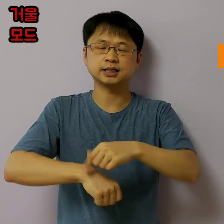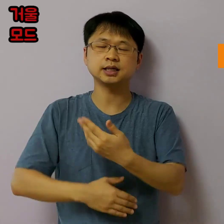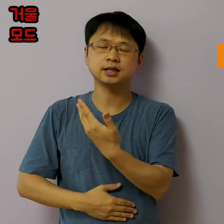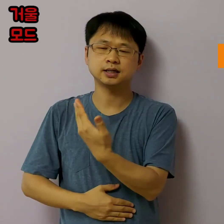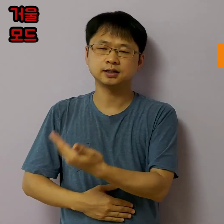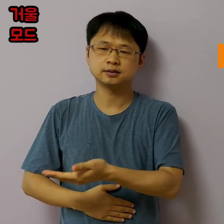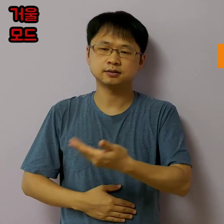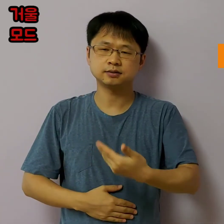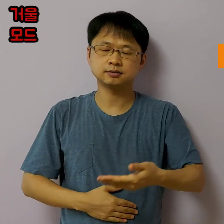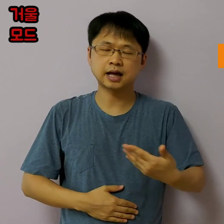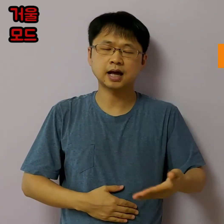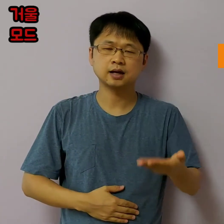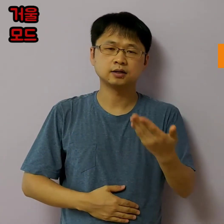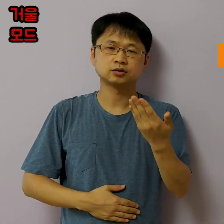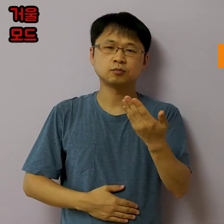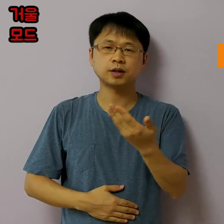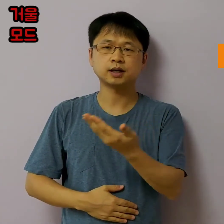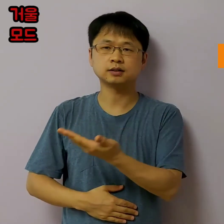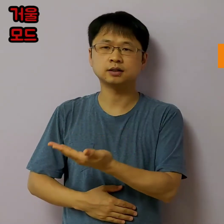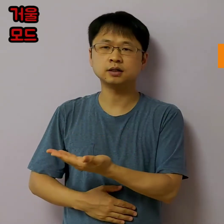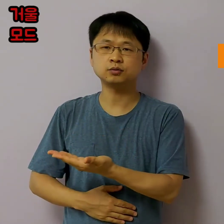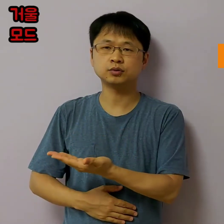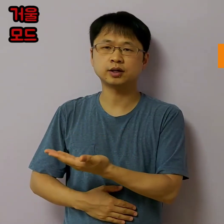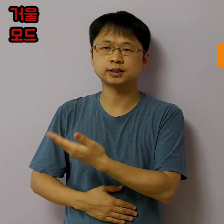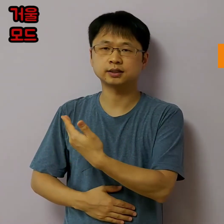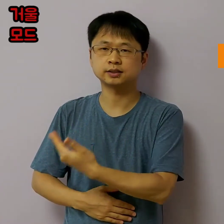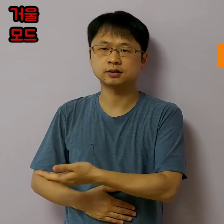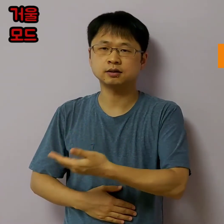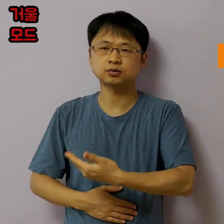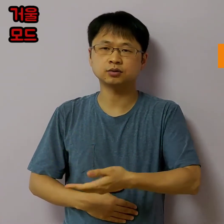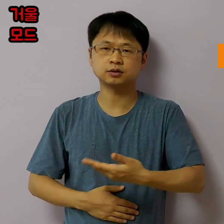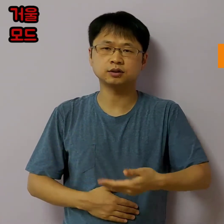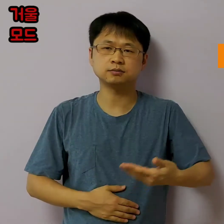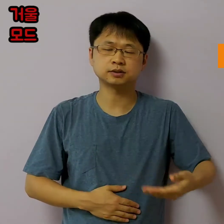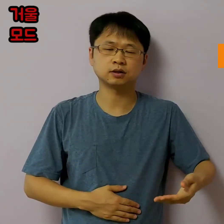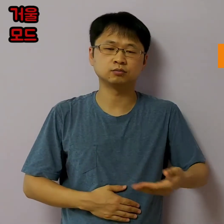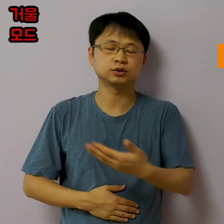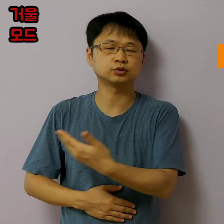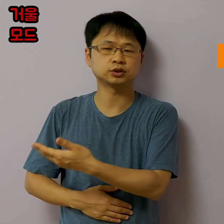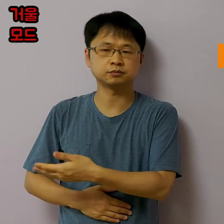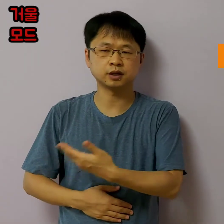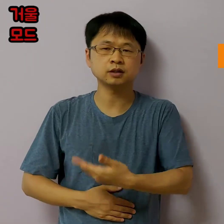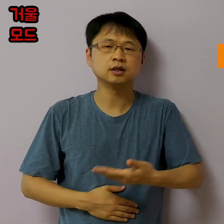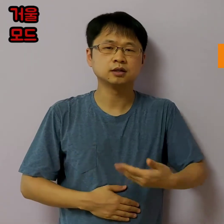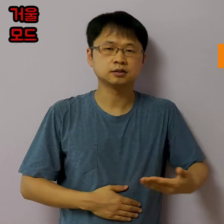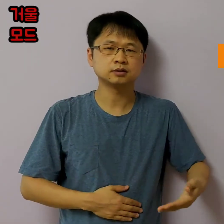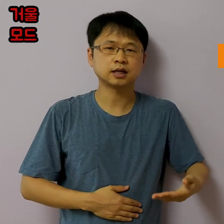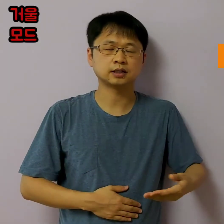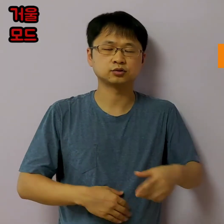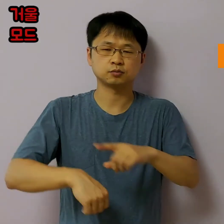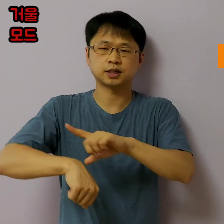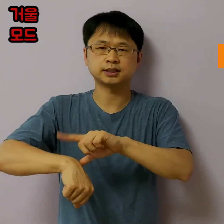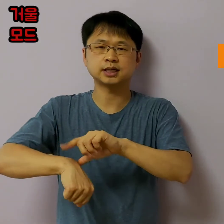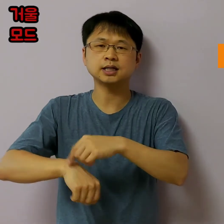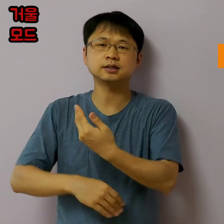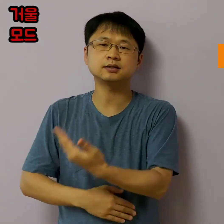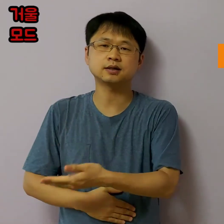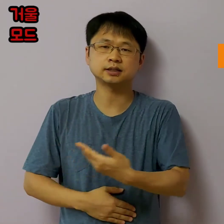시간이 흐르다 손바닥을 위로 한 상태에서 손을 흔들면서 움직여주시면 흐르다는 수어입니다. 시간이 흘러가는